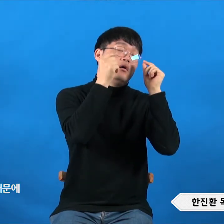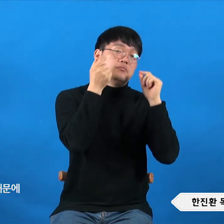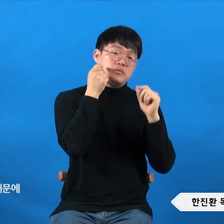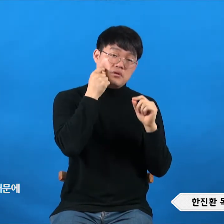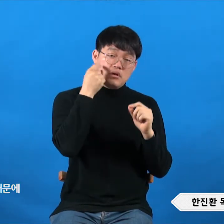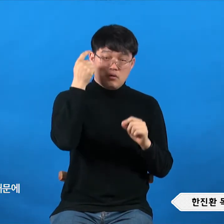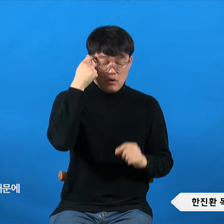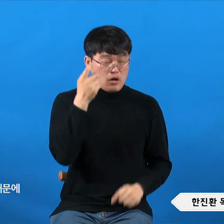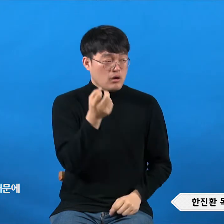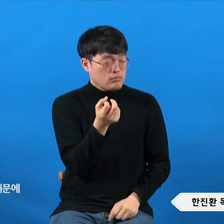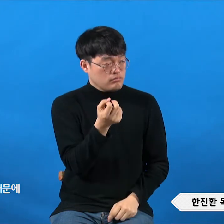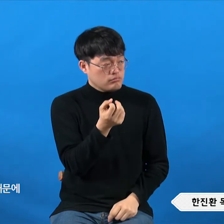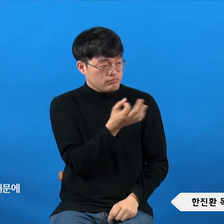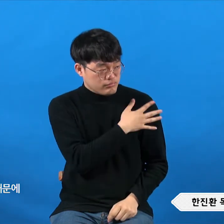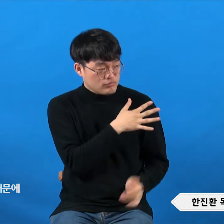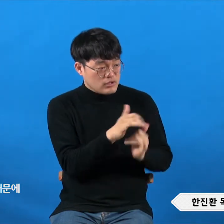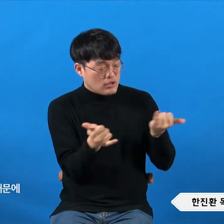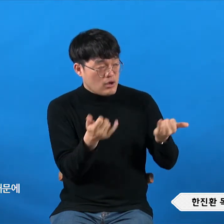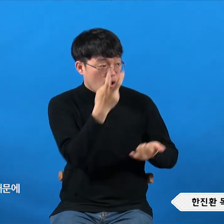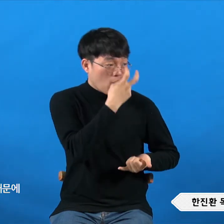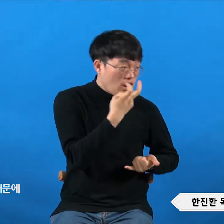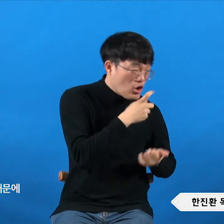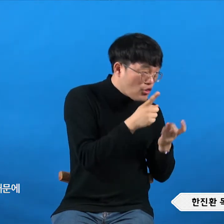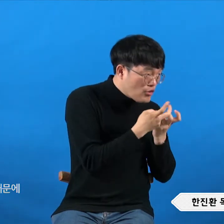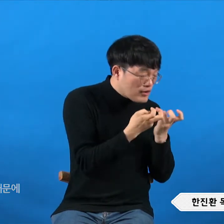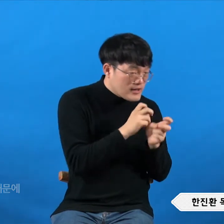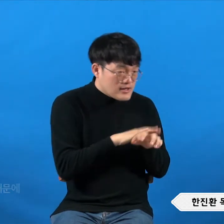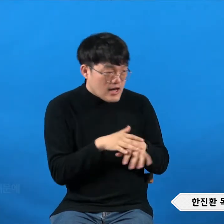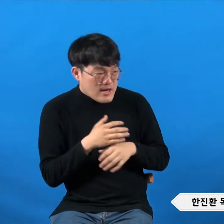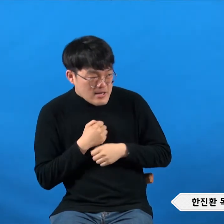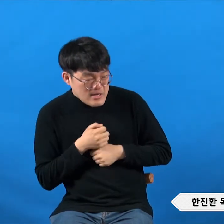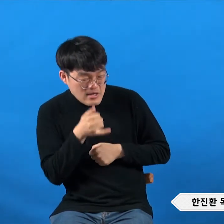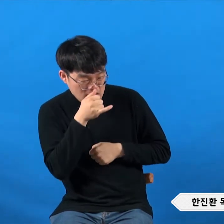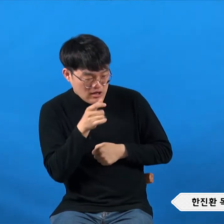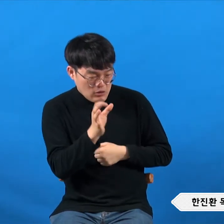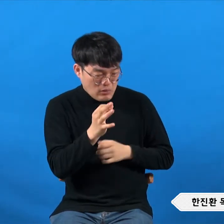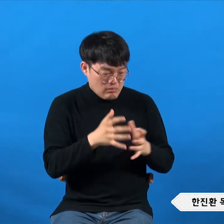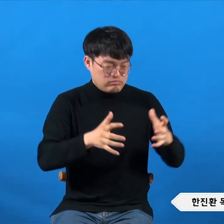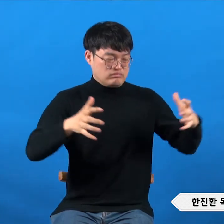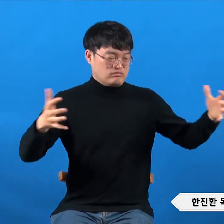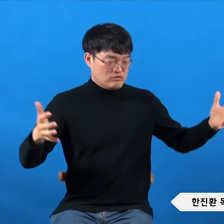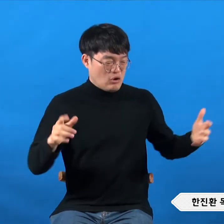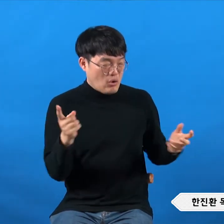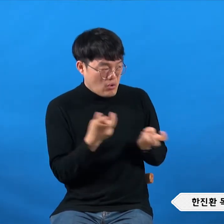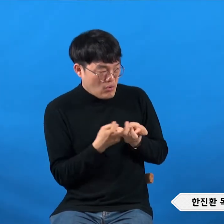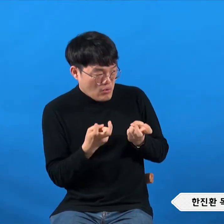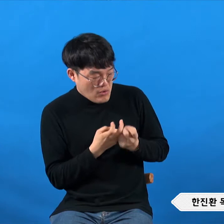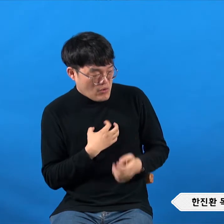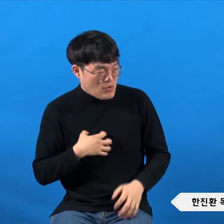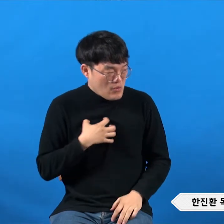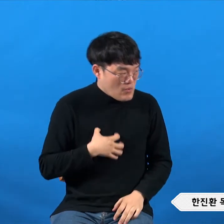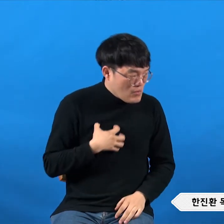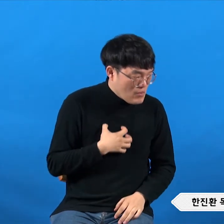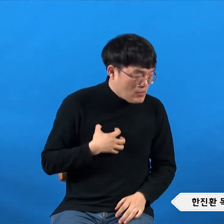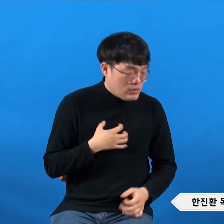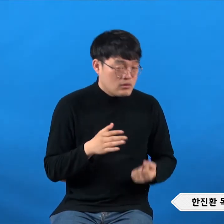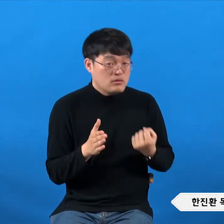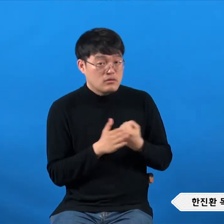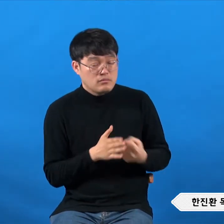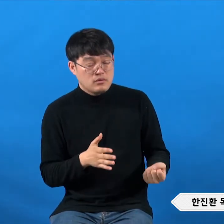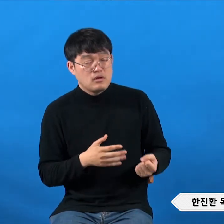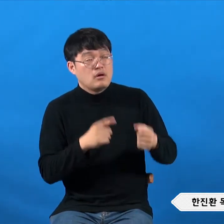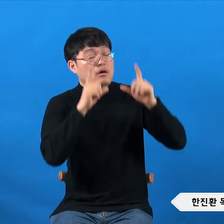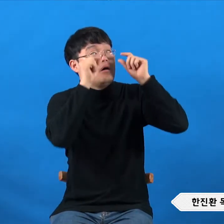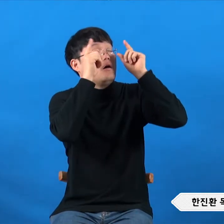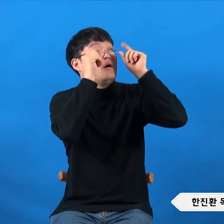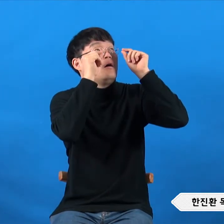이 재물을 어떻게 관리할고, 어떻게 잘 보존할고, 어떻게 불릴고, 그 생각에, 그 염려 때문에 잠을